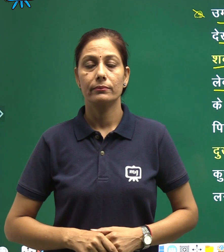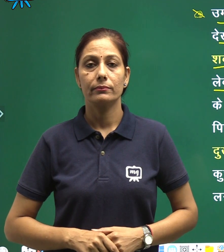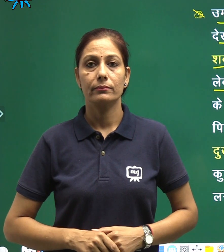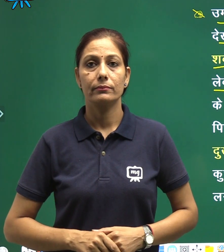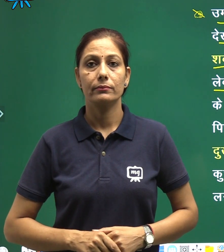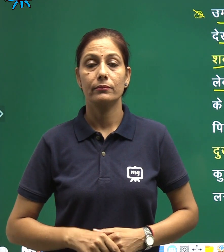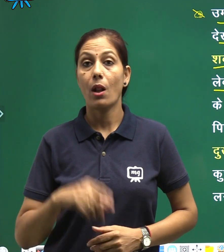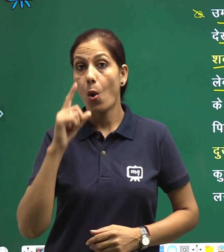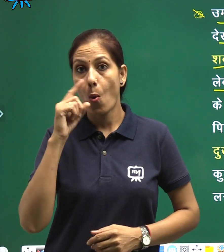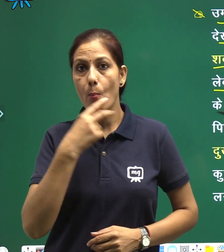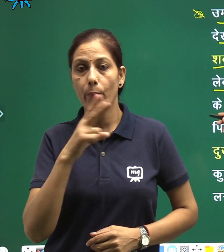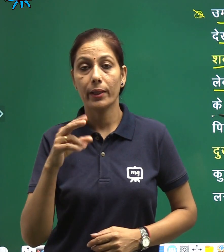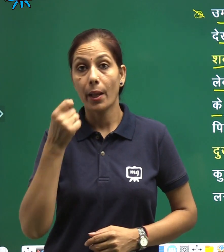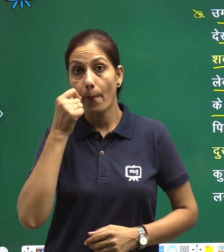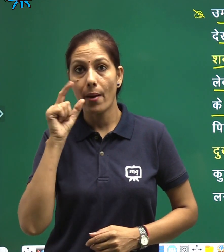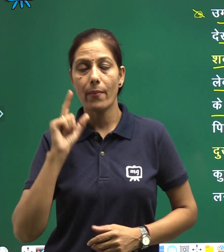उमा के पिताजी